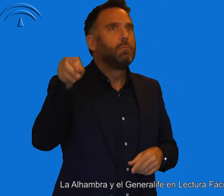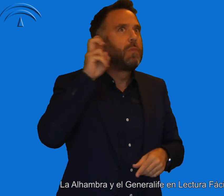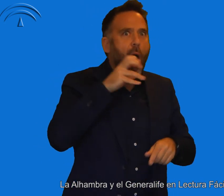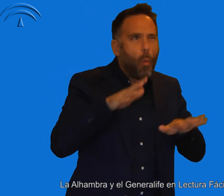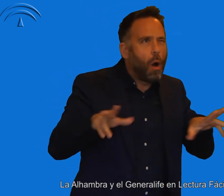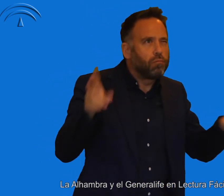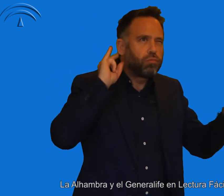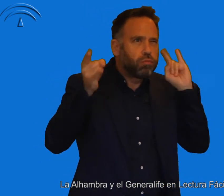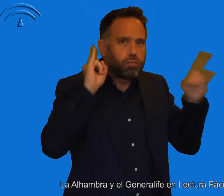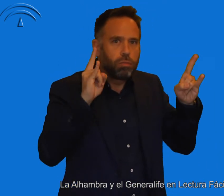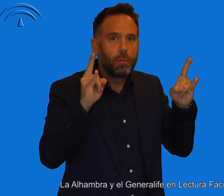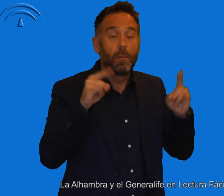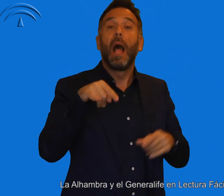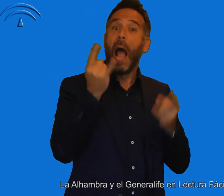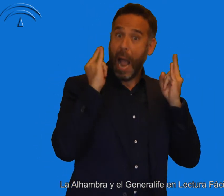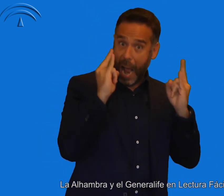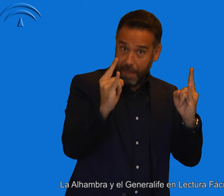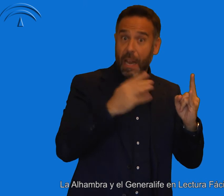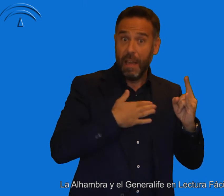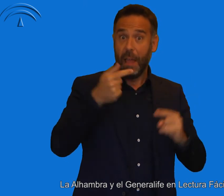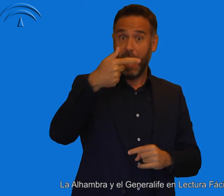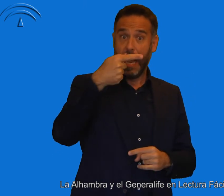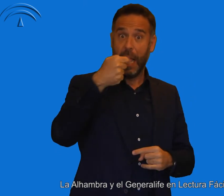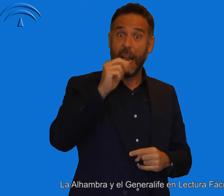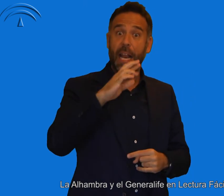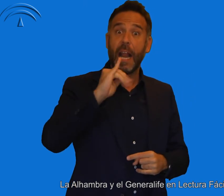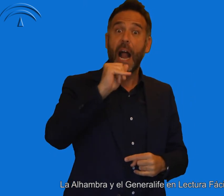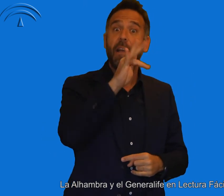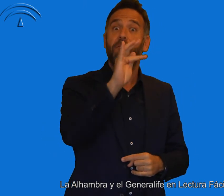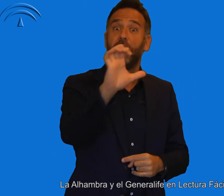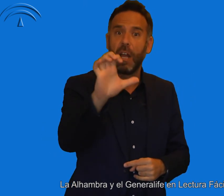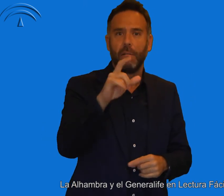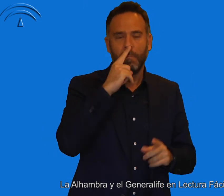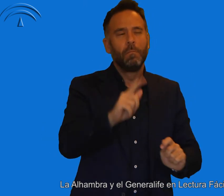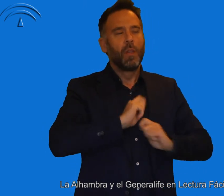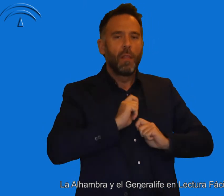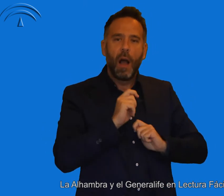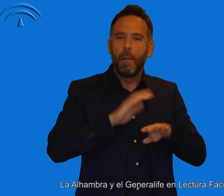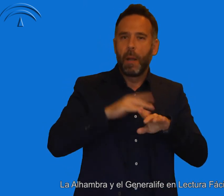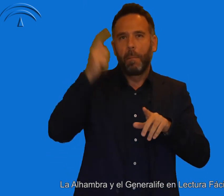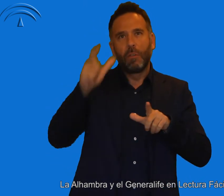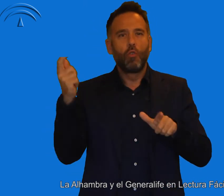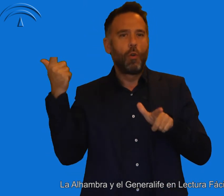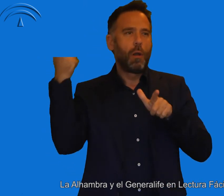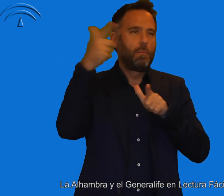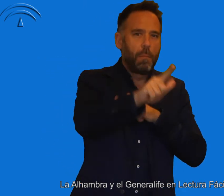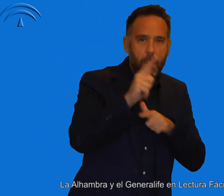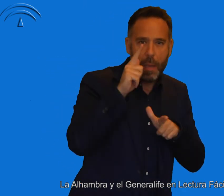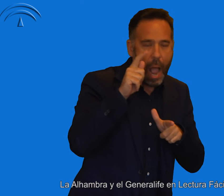el agua. Los jardines del Generalife han inspirado a viajeros, músicos, artistas y